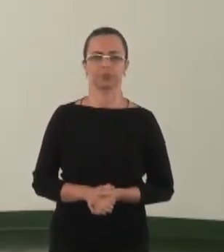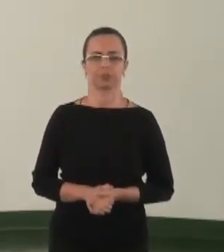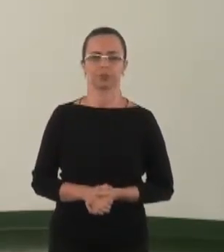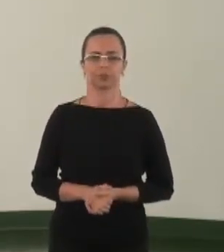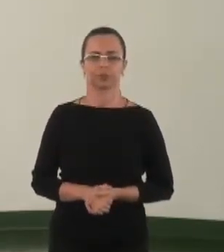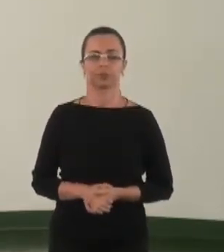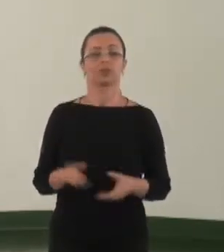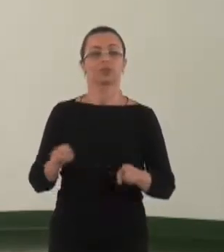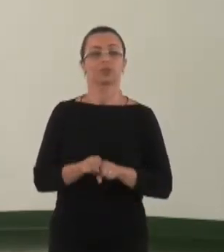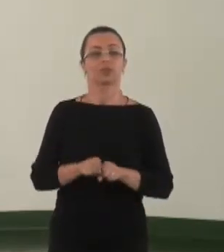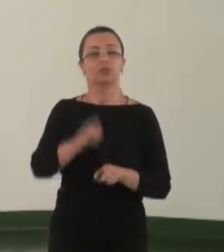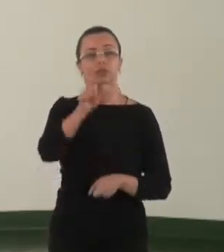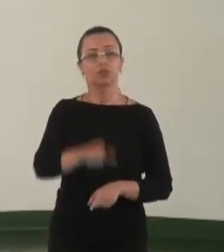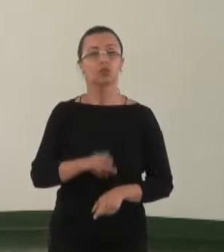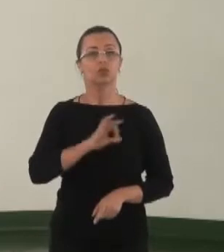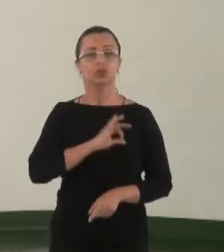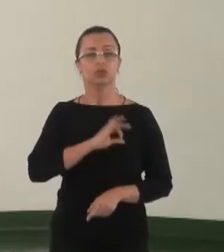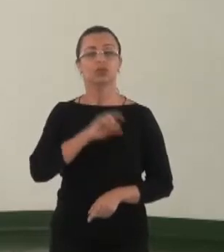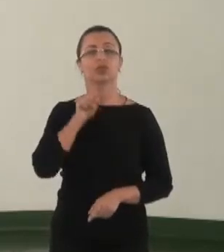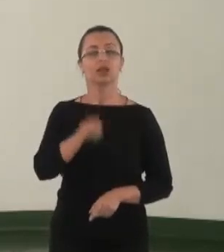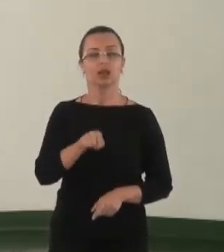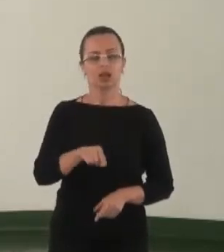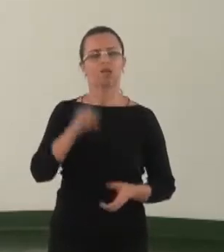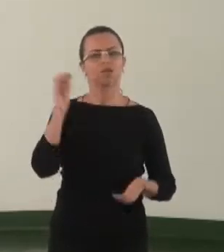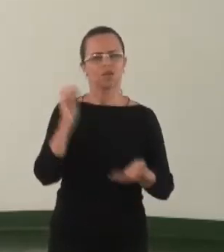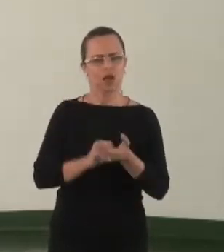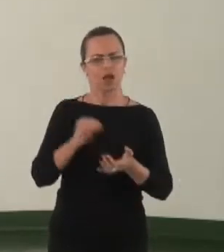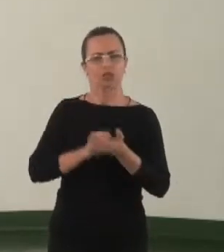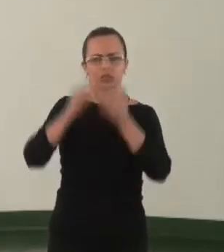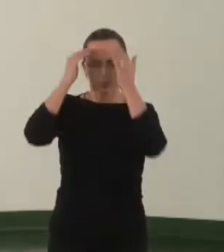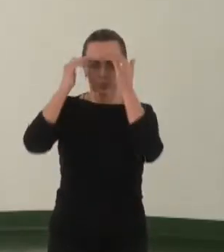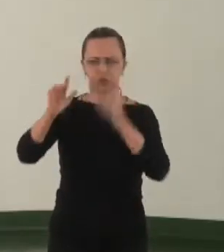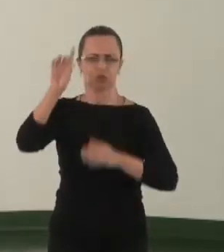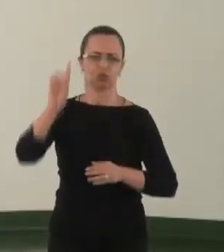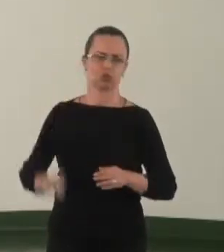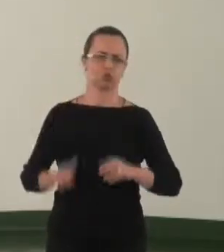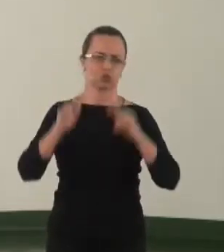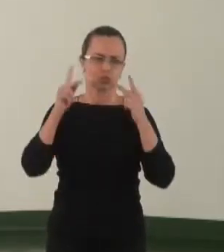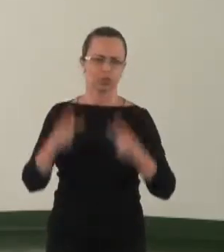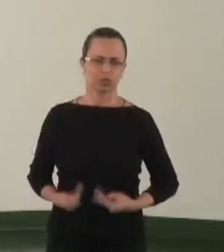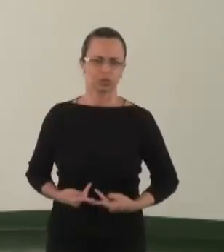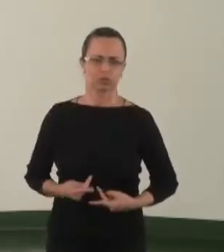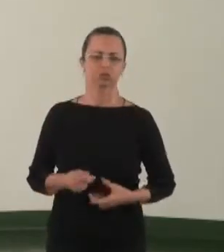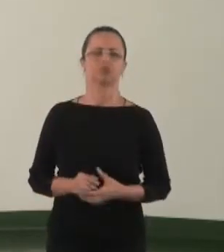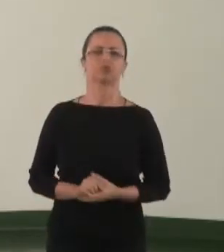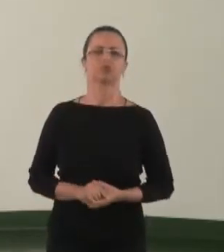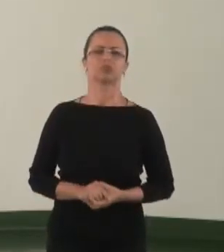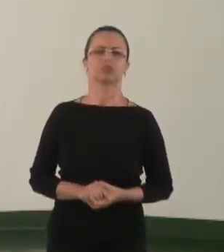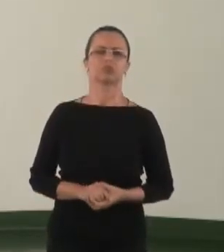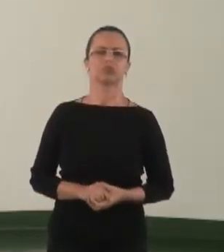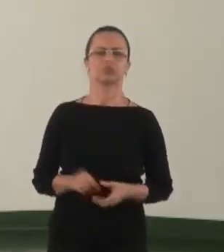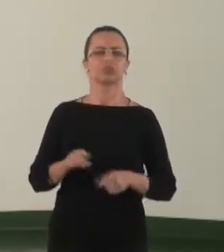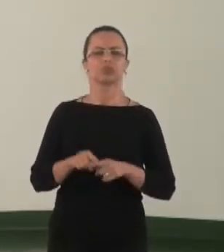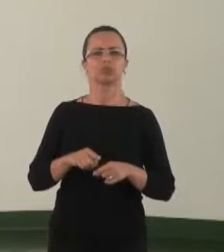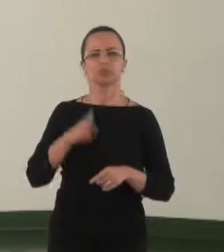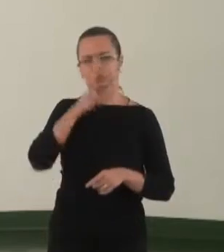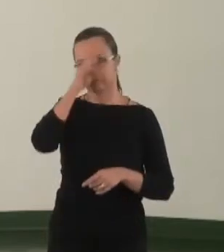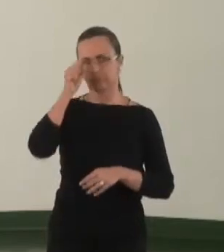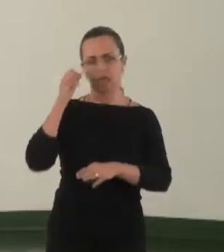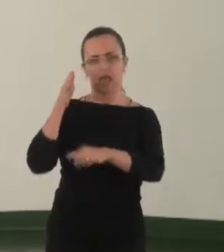Também dos agentes policiais como violadores dos direitos humanos, como também é entrada nos domicílios